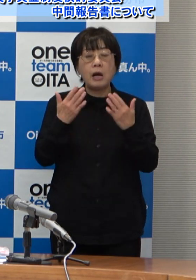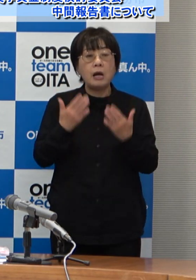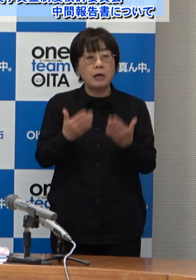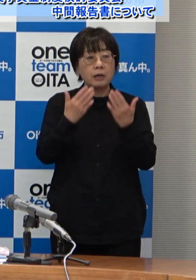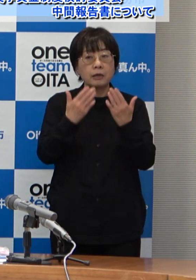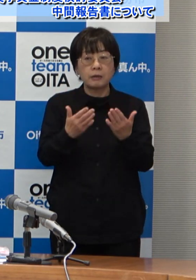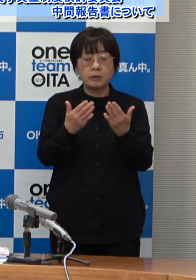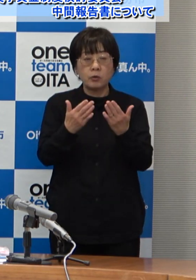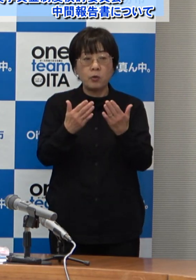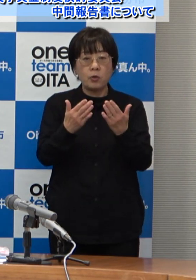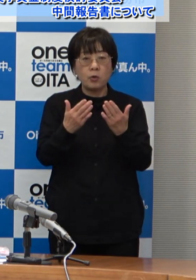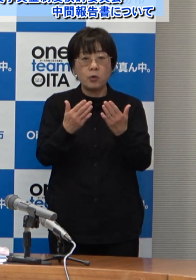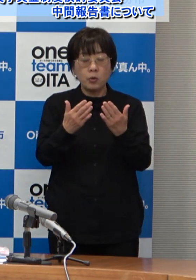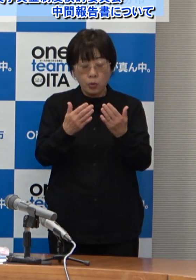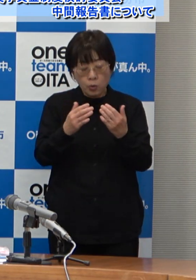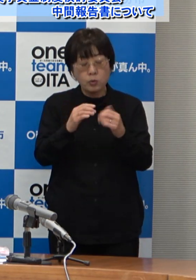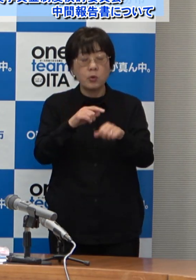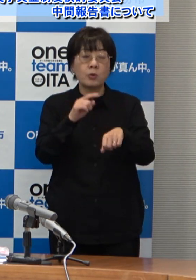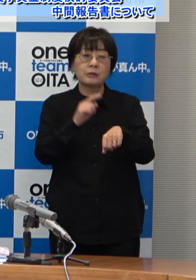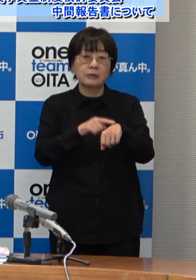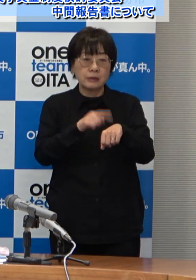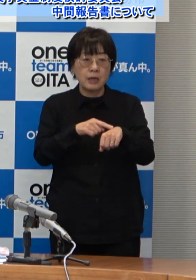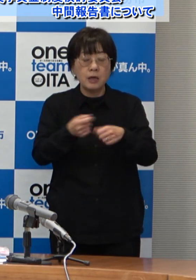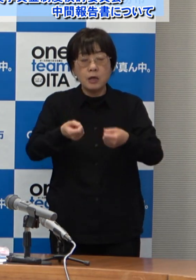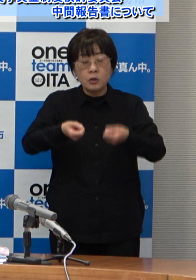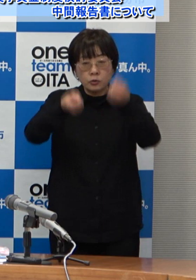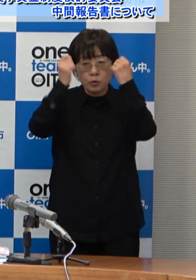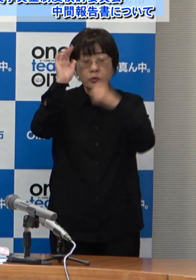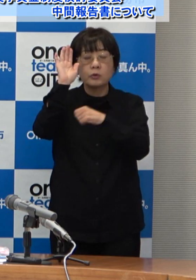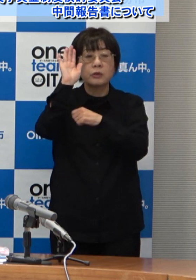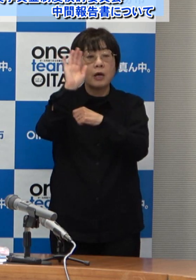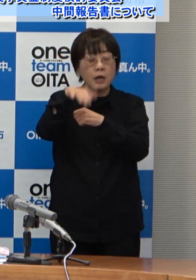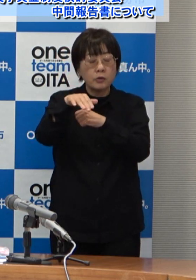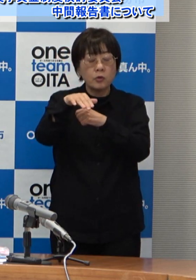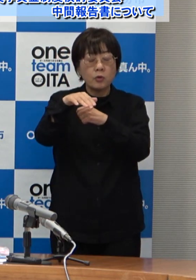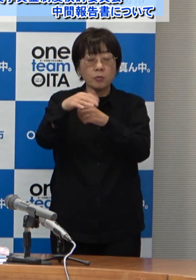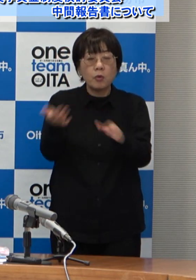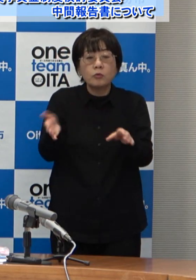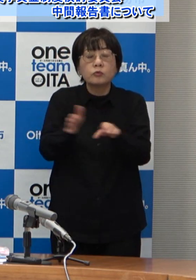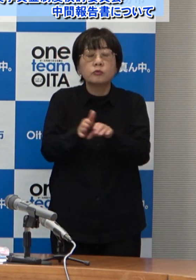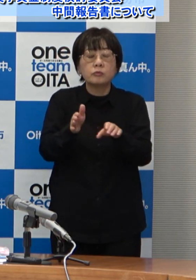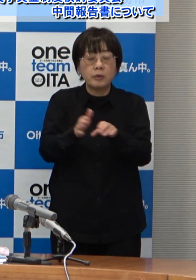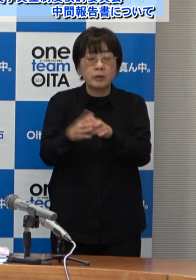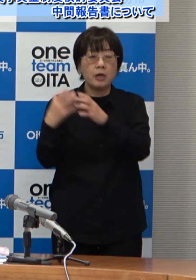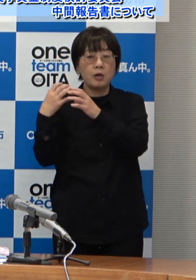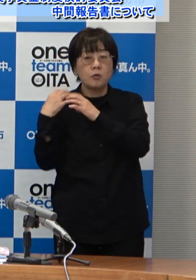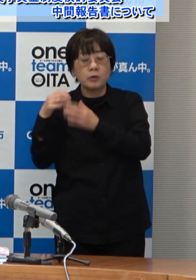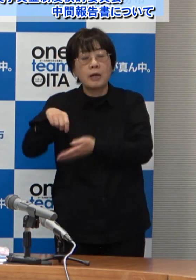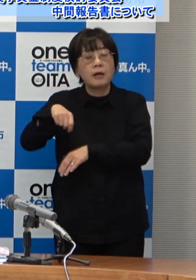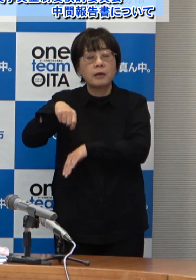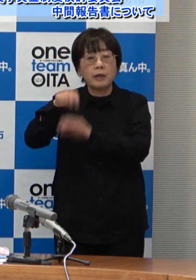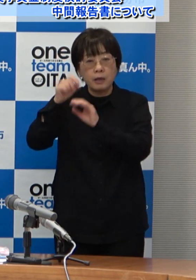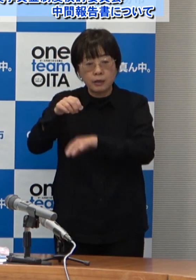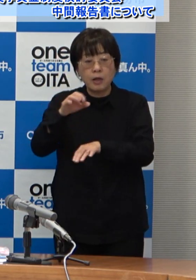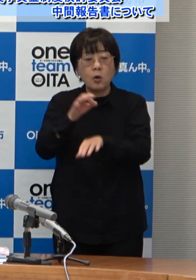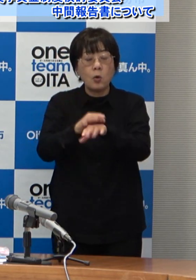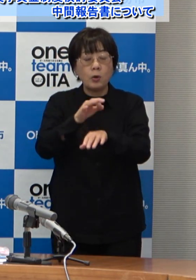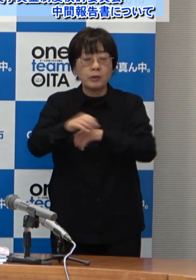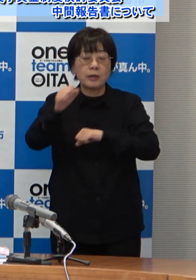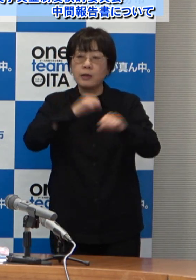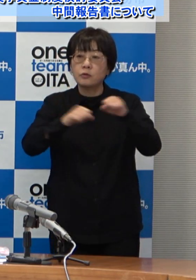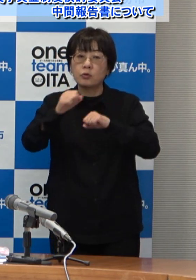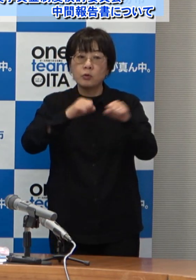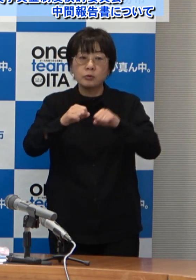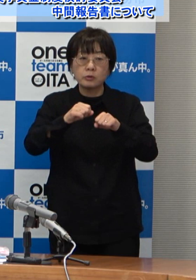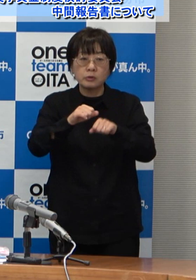行っている時間もそうです卒業後も含めて負担軽減と大分で活躍する人材の